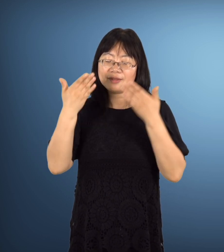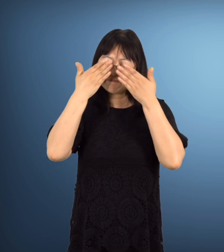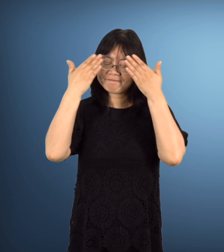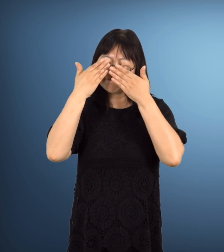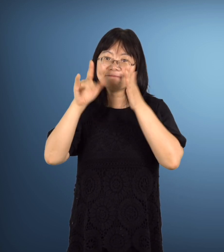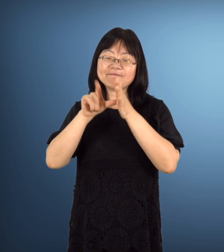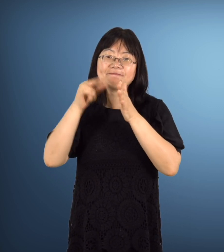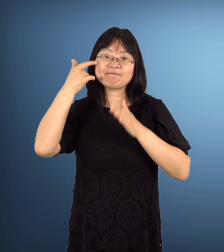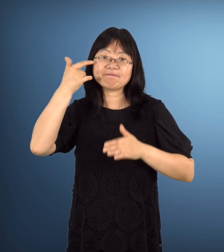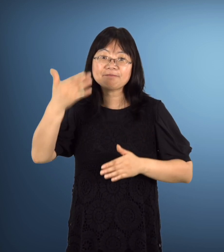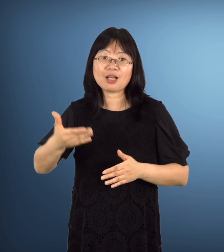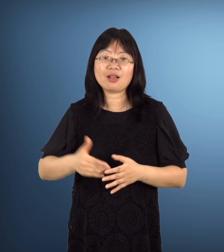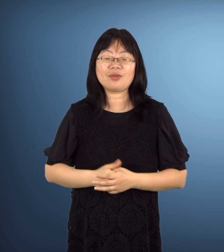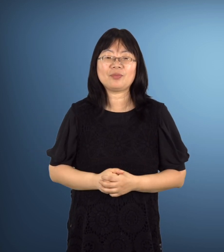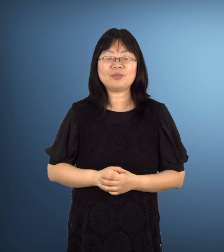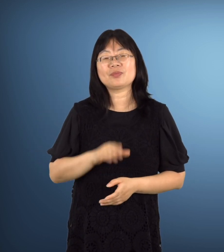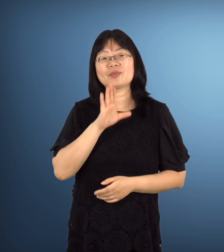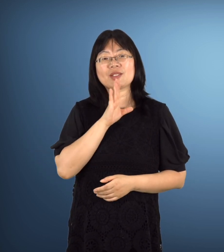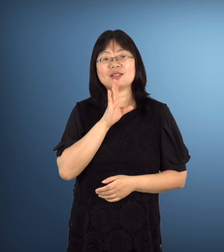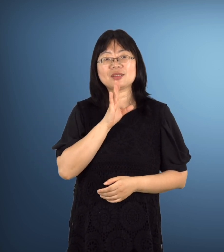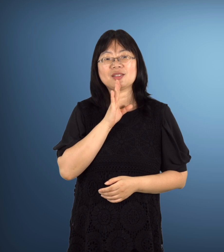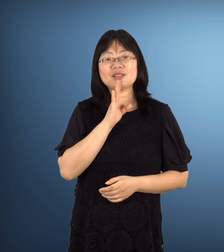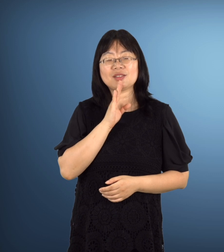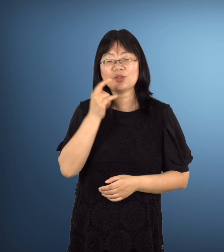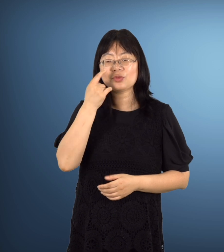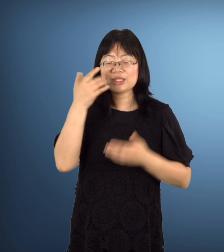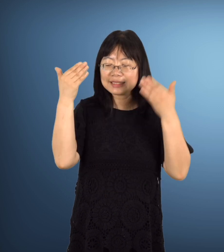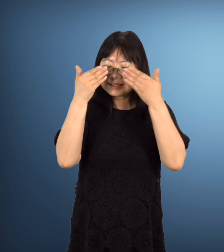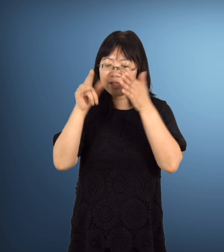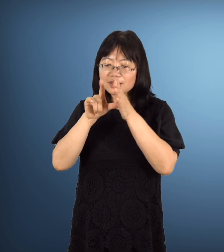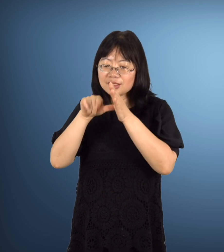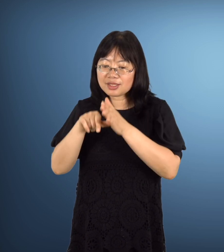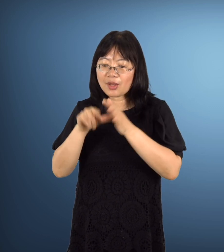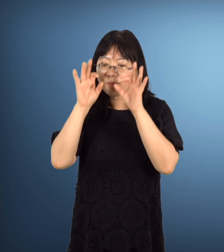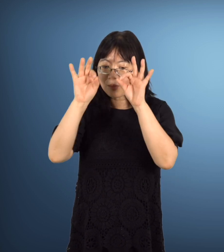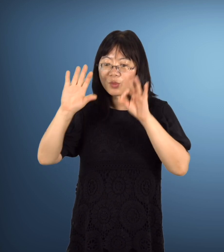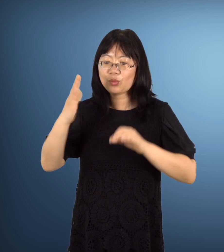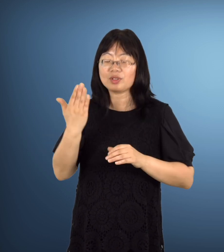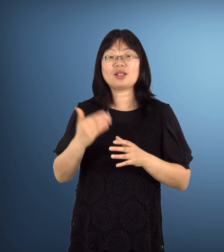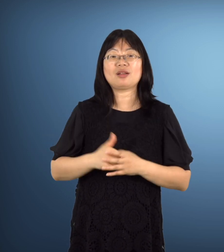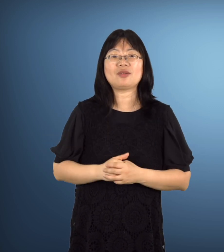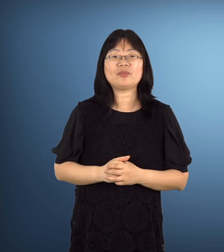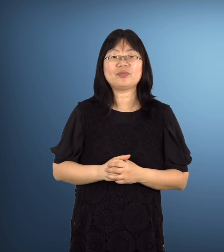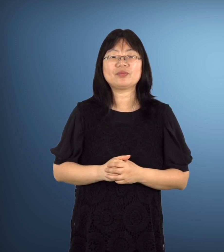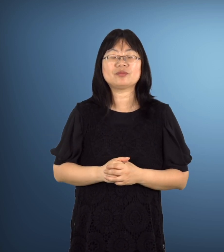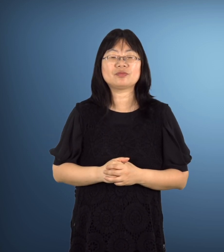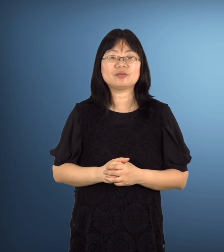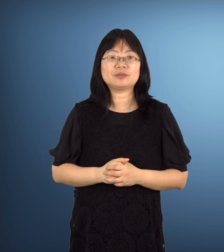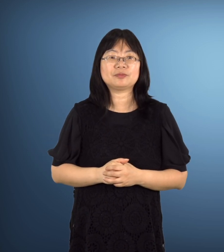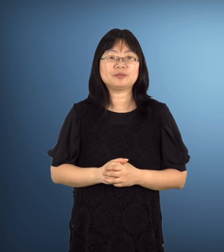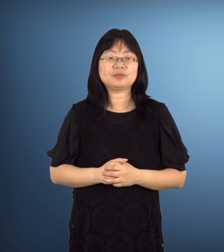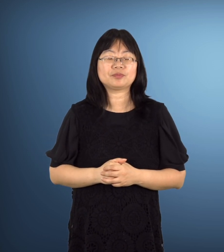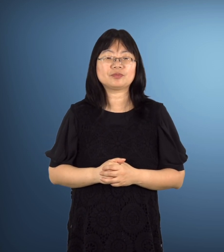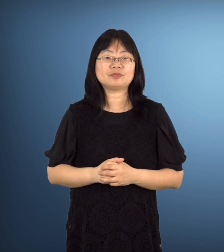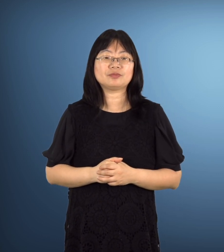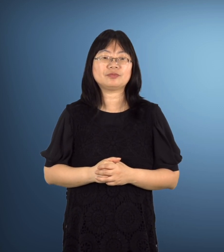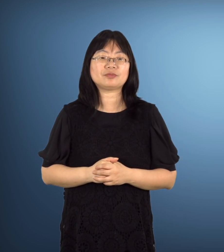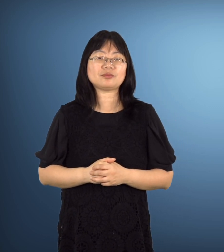씻었을 때입니까? 그렇죠. 눈을 씻었을 때 보게 돼요. 자, 그러면